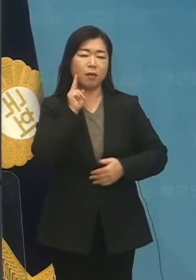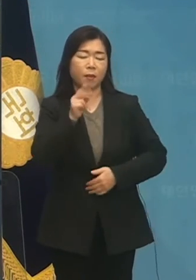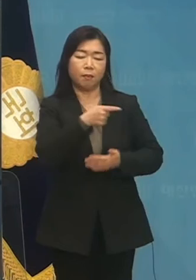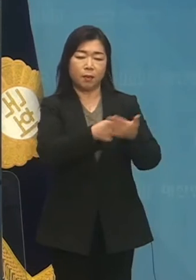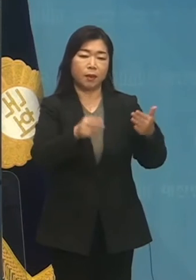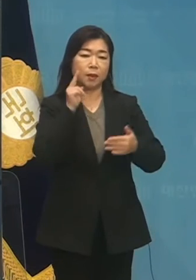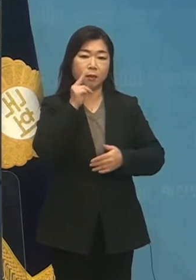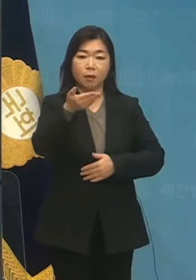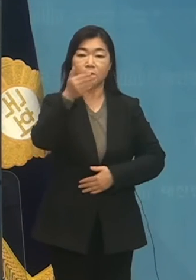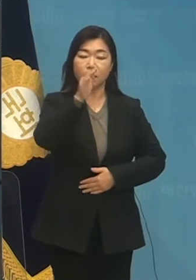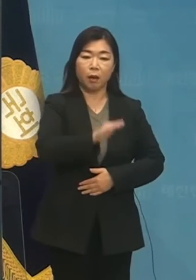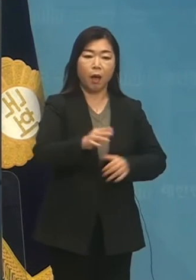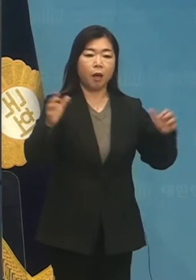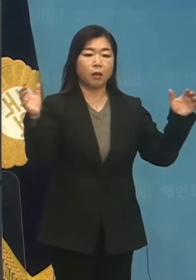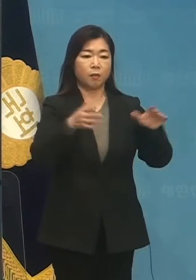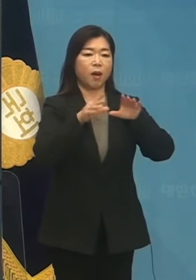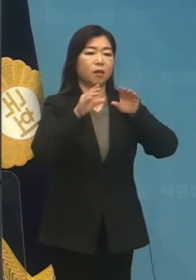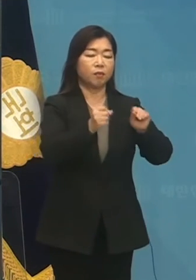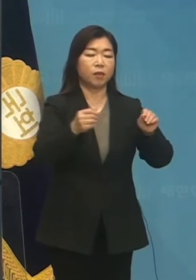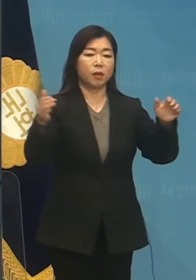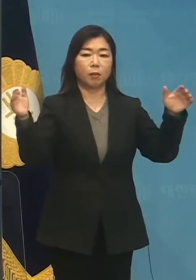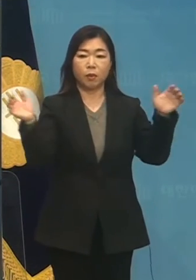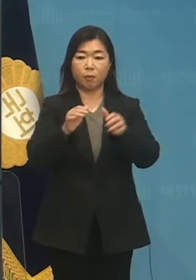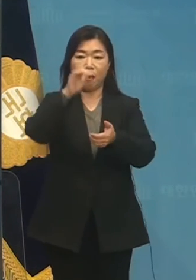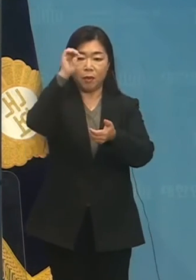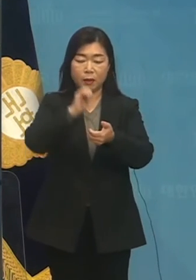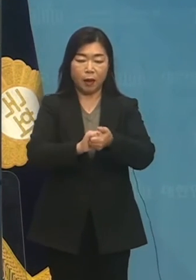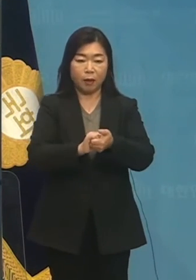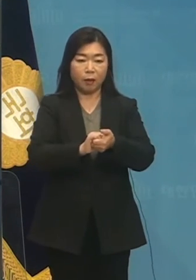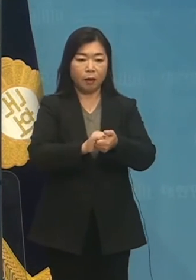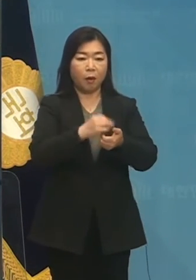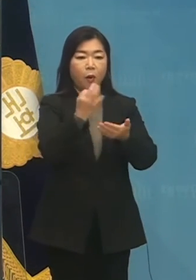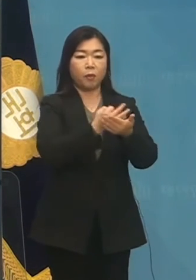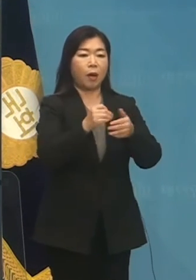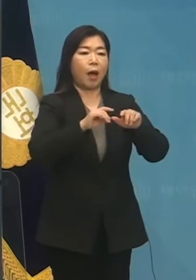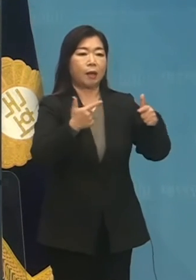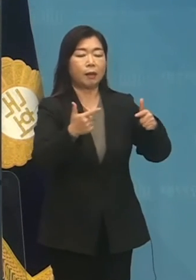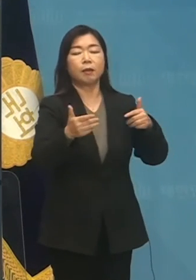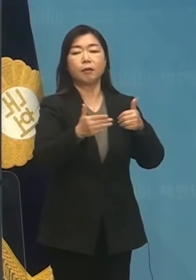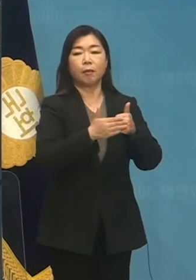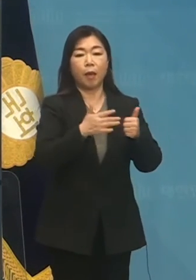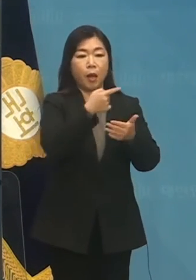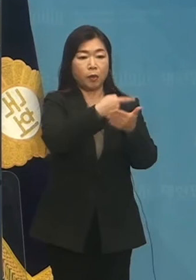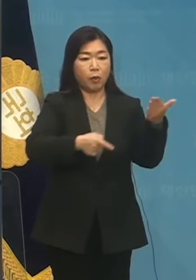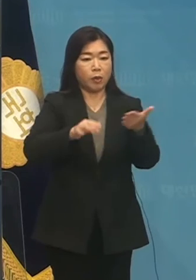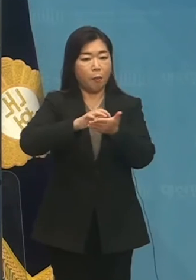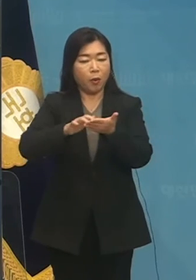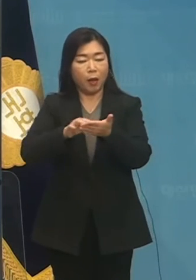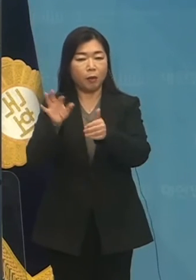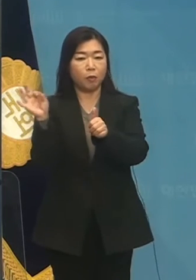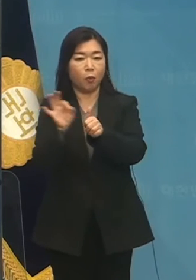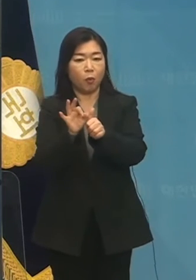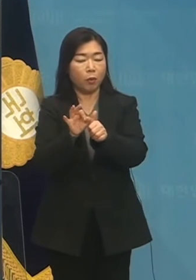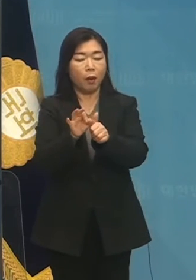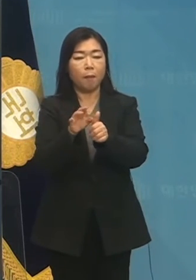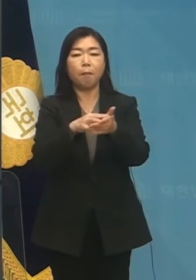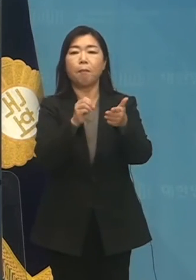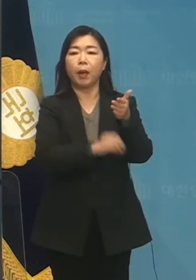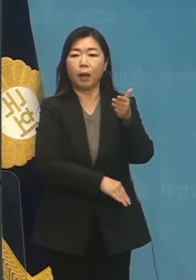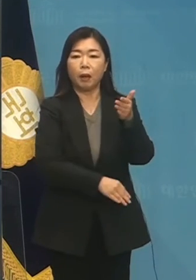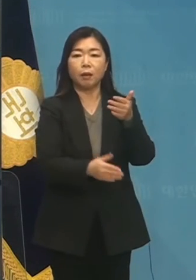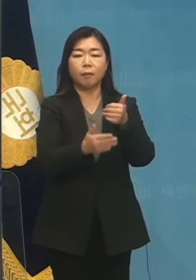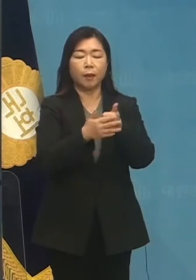큰데 집합금지, 집합제한 업종이 아니라는 이유로 손실보상에서 제외되고 하루하루 힘든 시간을 보내고